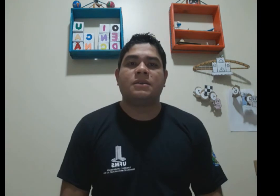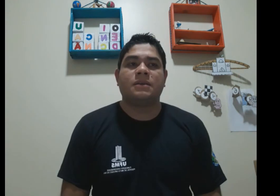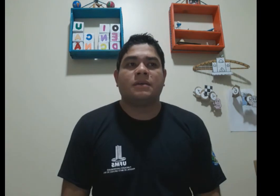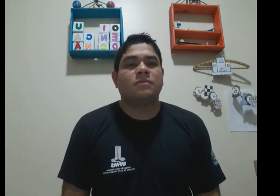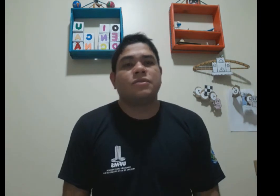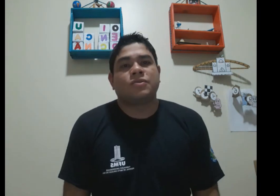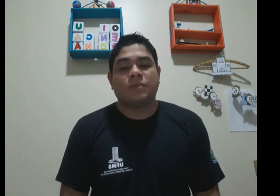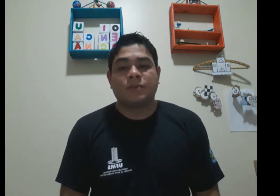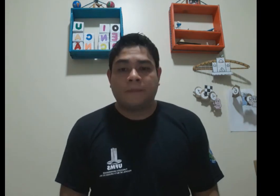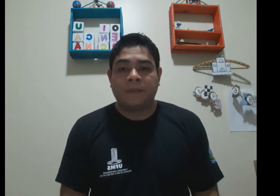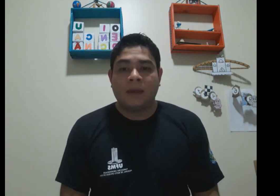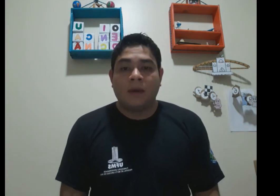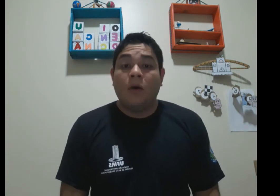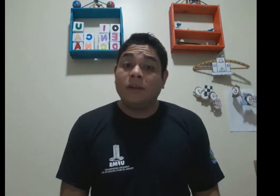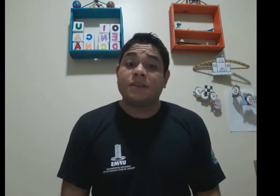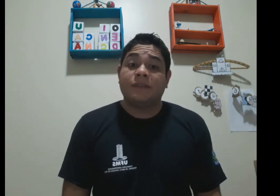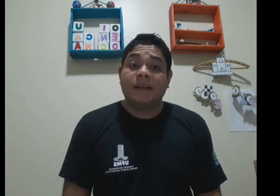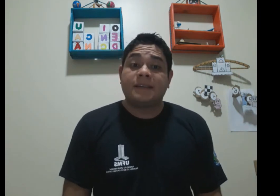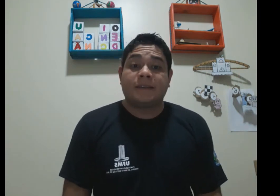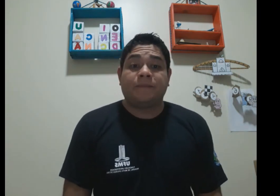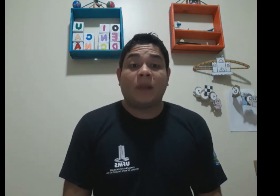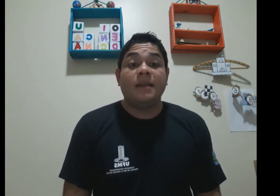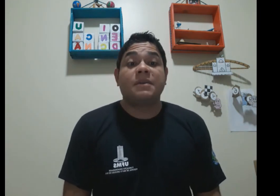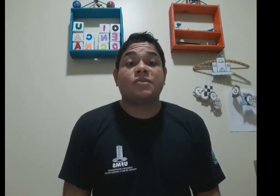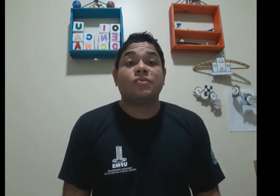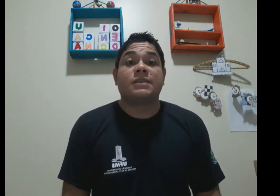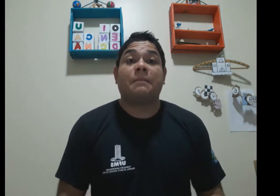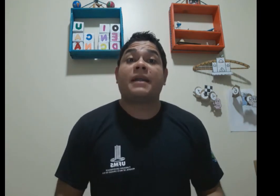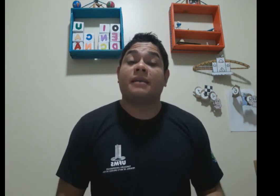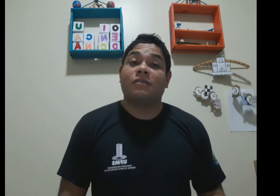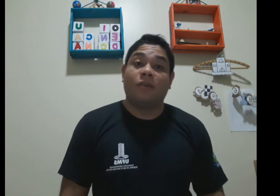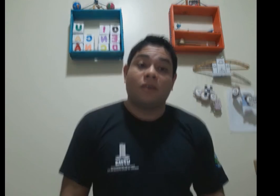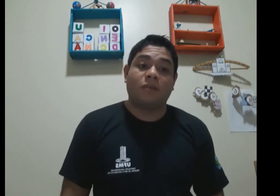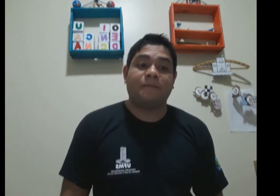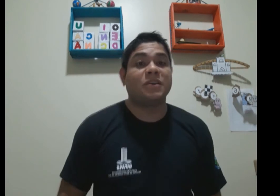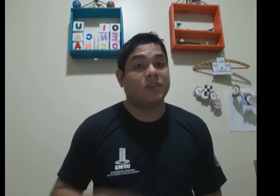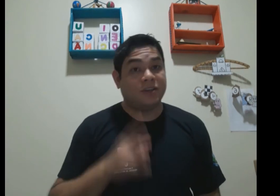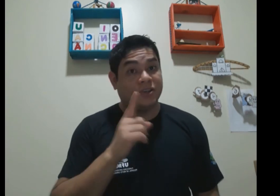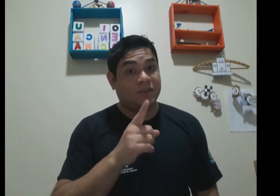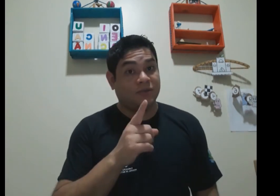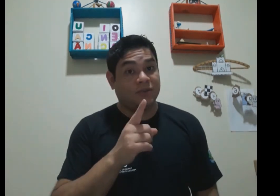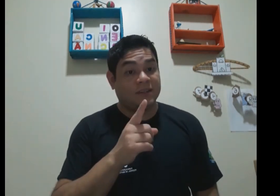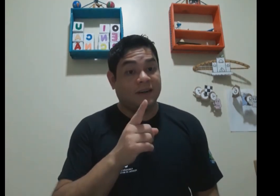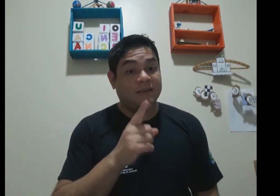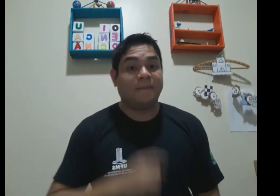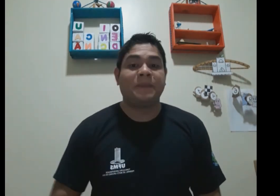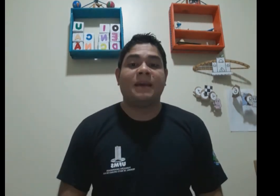de algum discurso. Outra diferença, a Libras usa para dar foco, e isso a gente já discutiu na aula, é